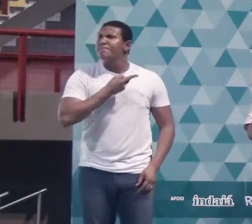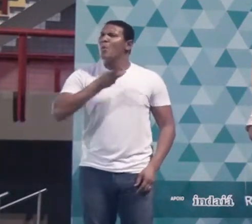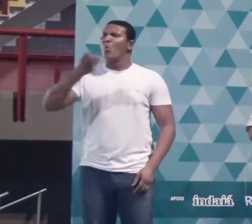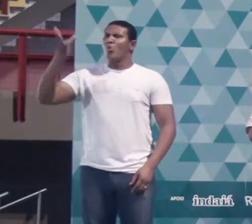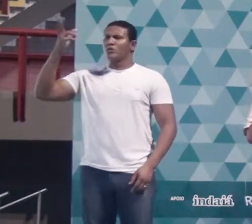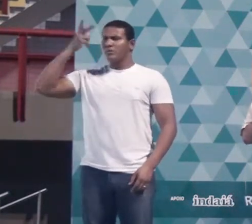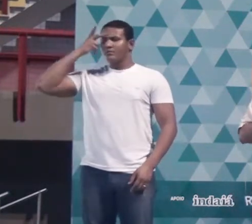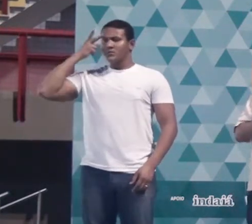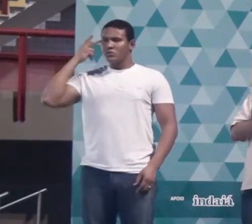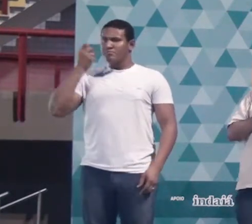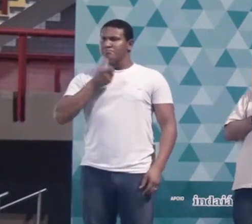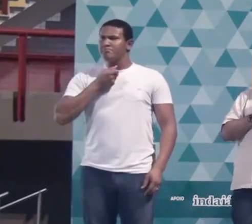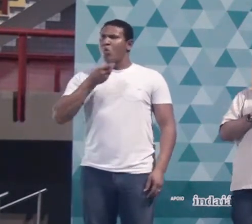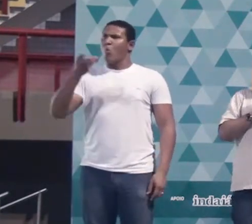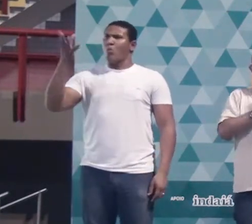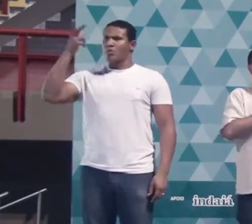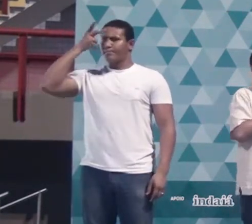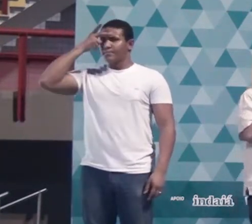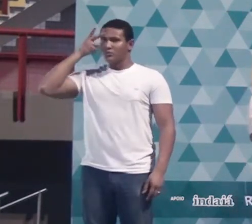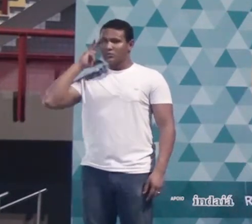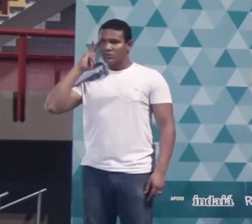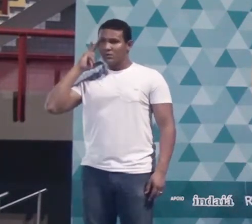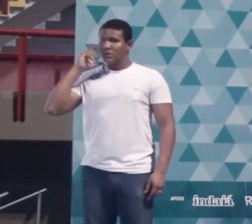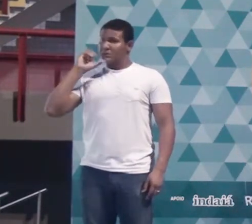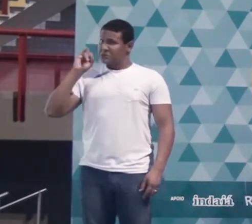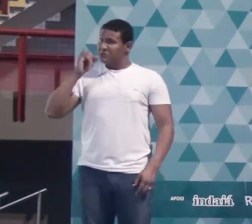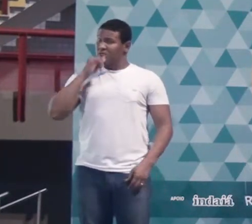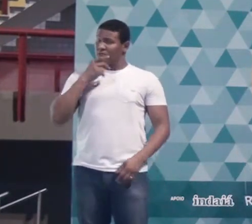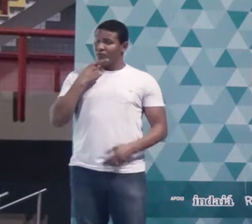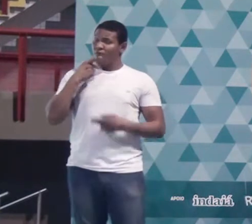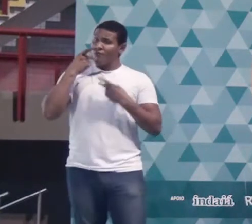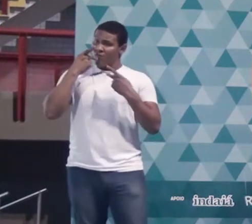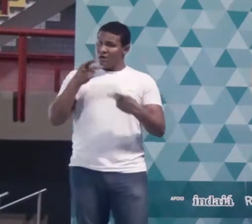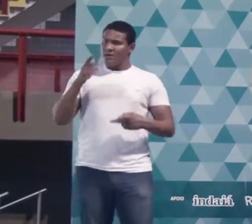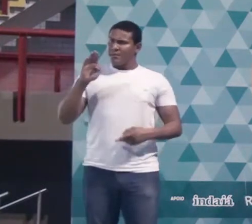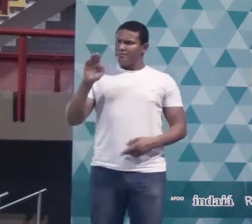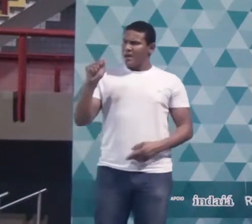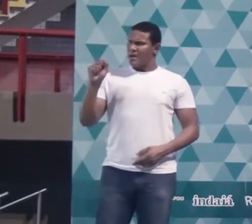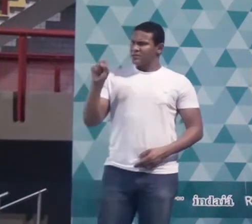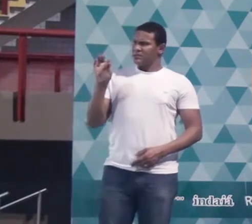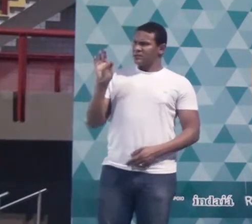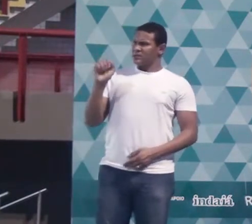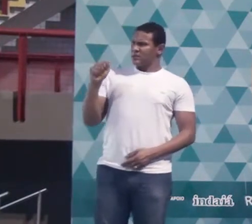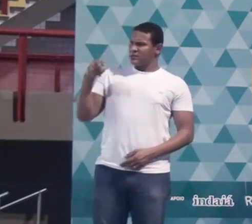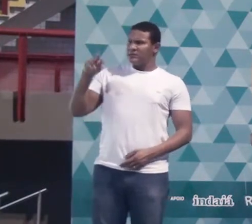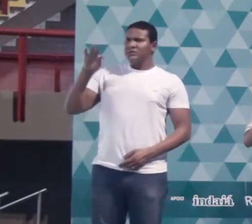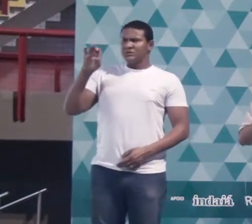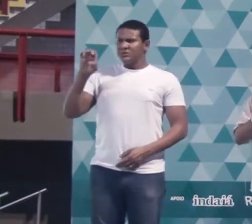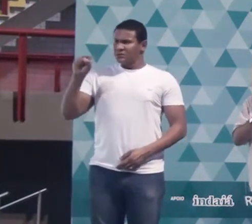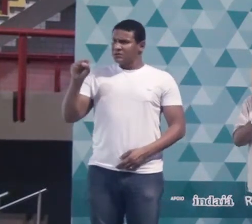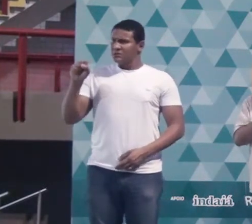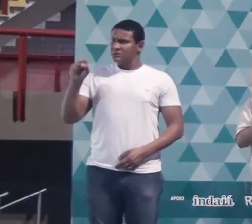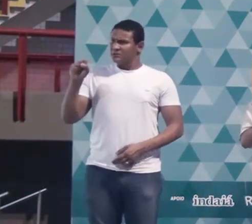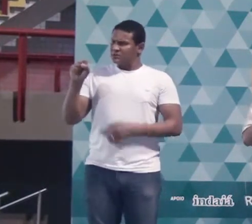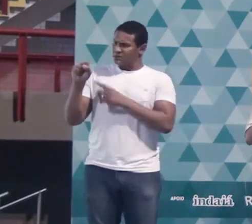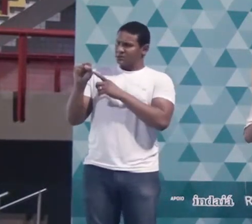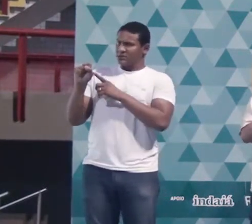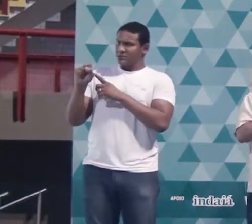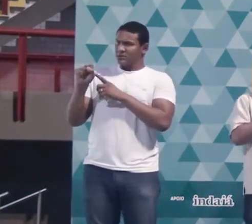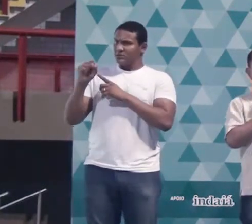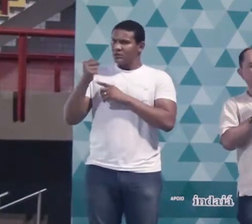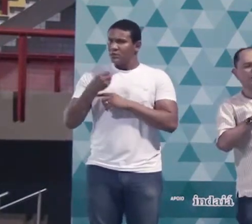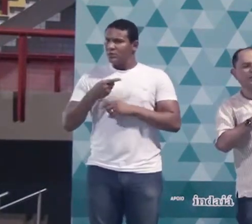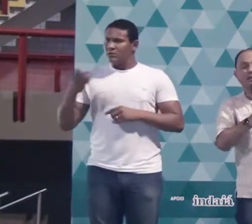Muitas pessoas. Se eu puser bastante, vai ser bastantes pessoas. Bote aí muito, como é que